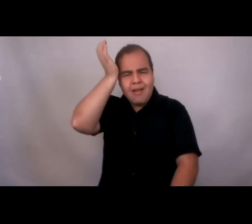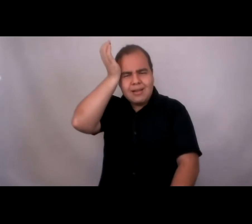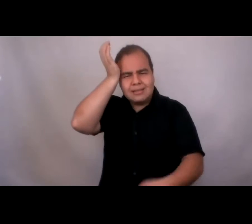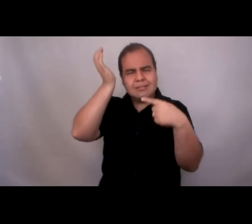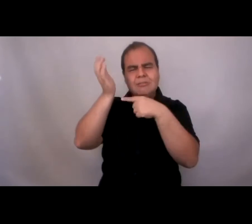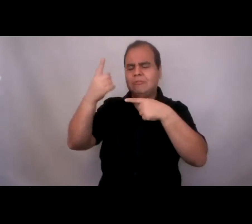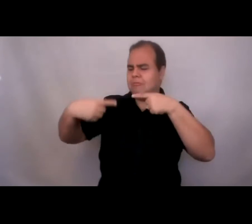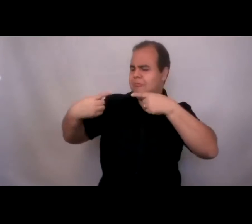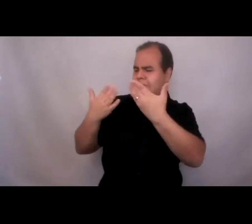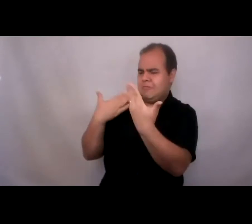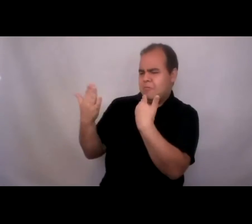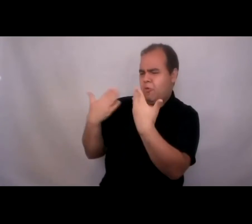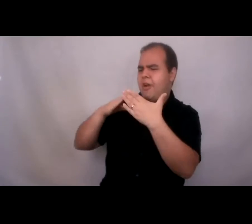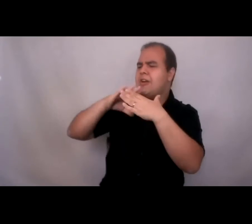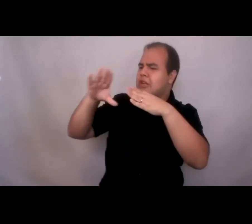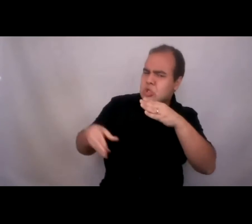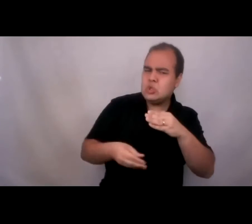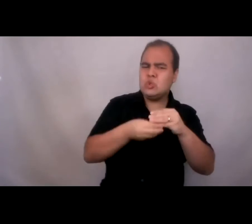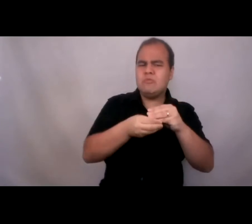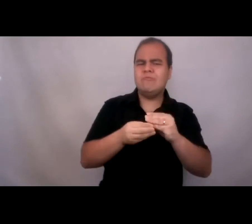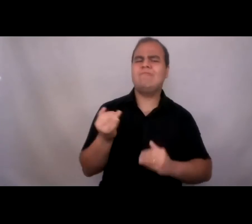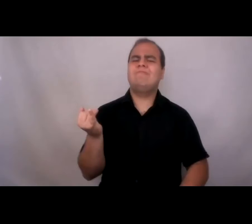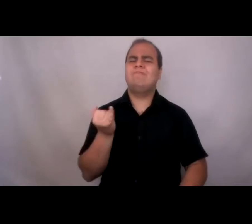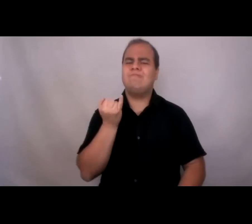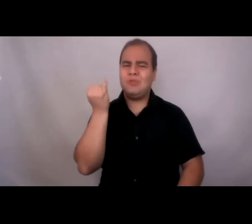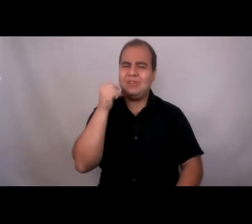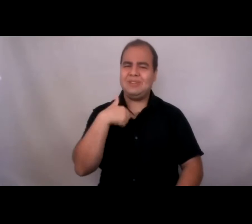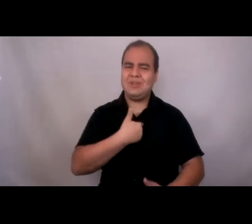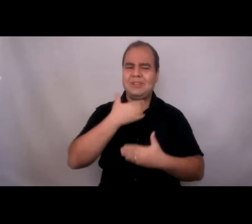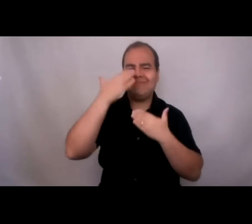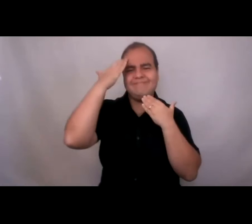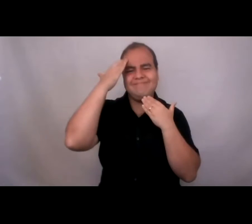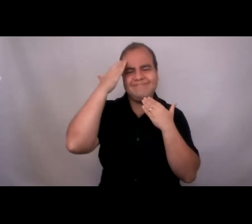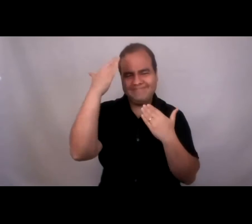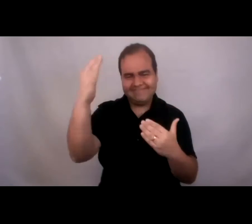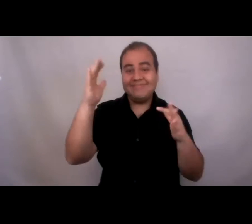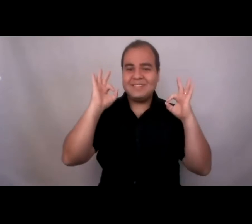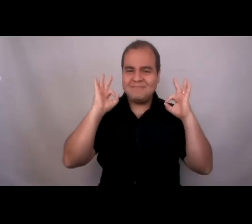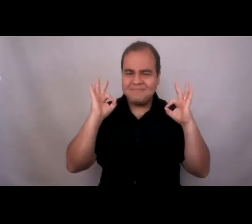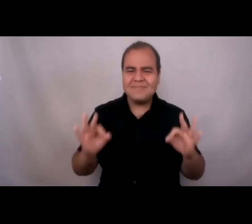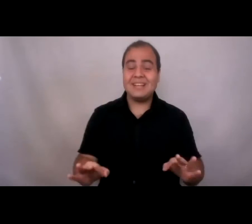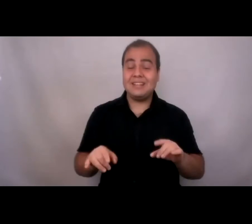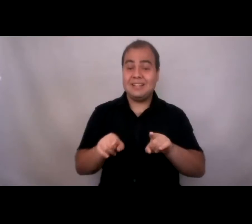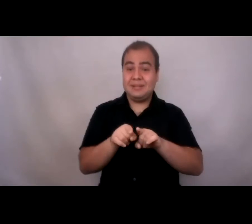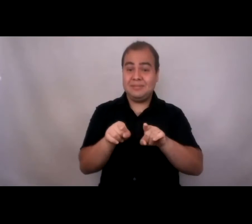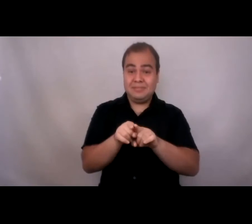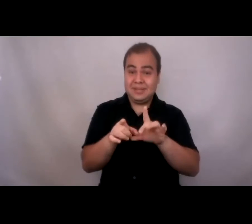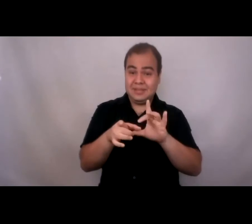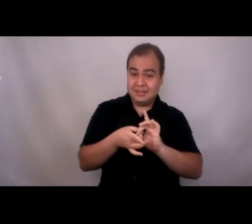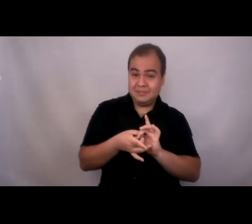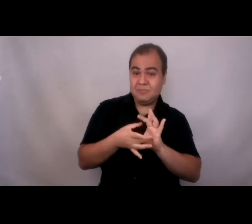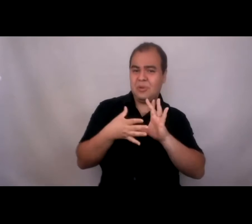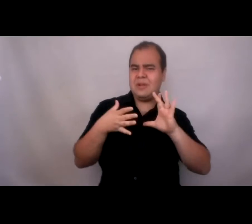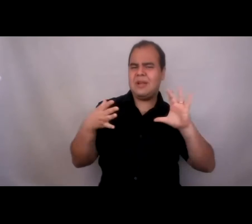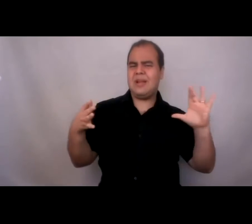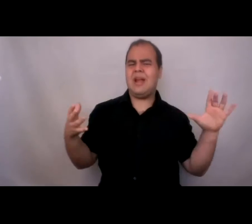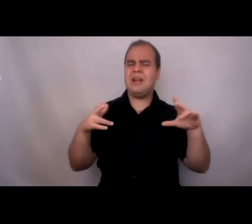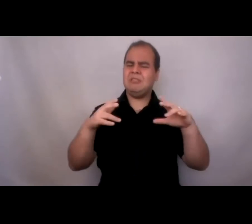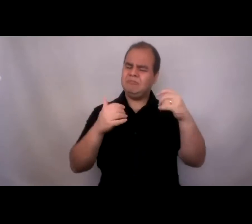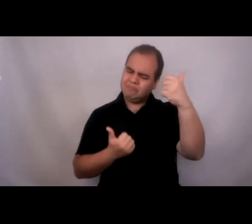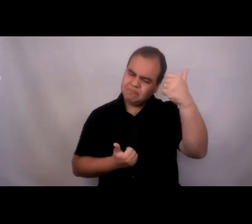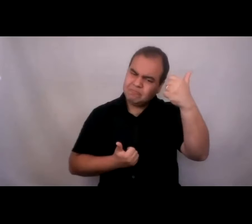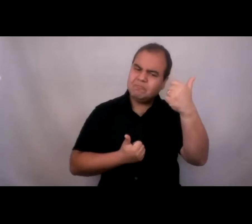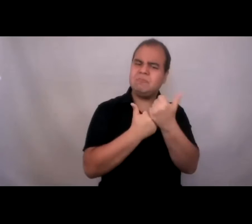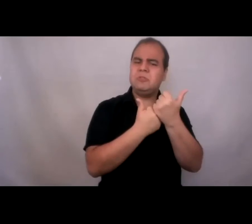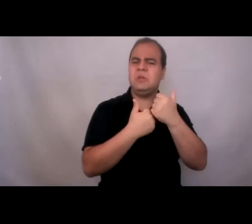algo muito importante também, então a gente agradece muito essa disponibilidade e parceria de apoiar o curso